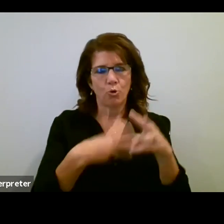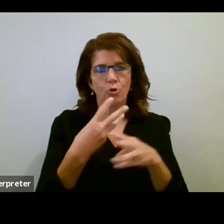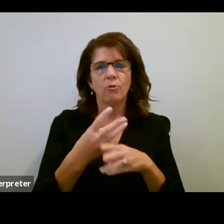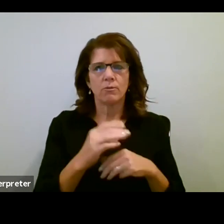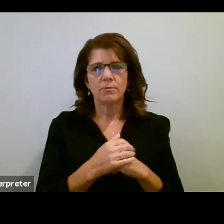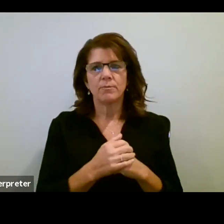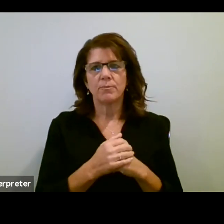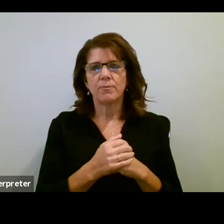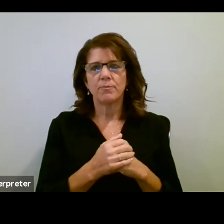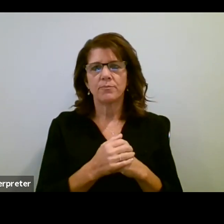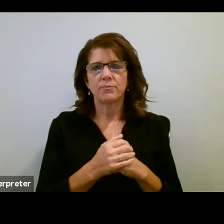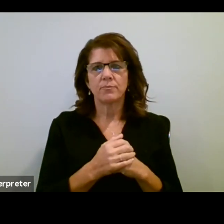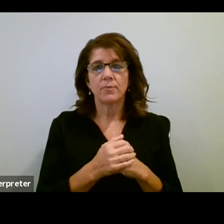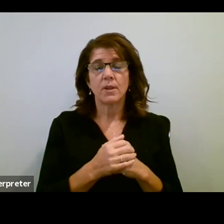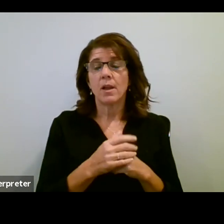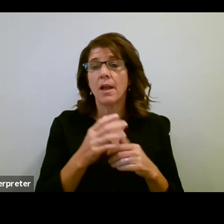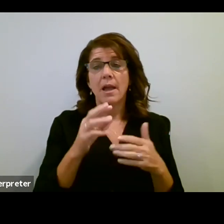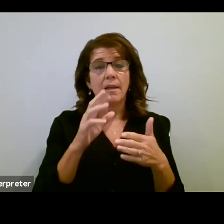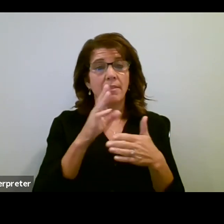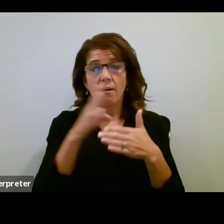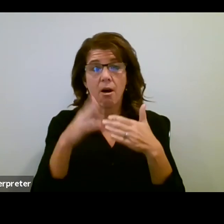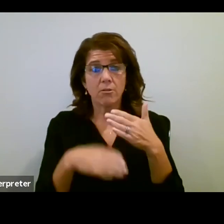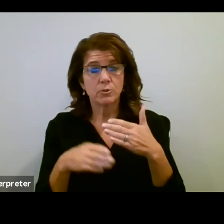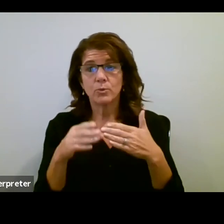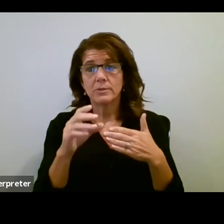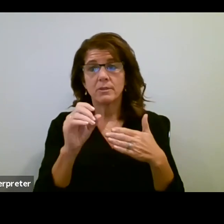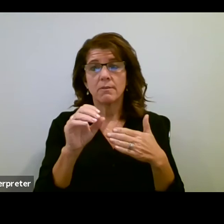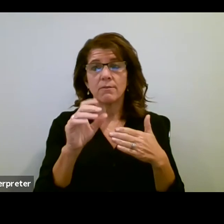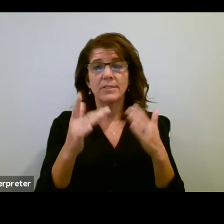brecha tecnológica existente en este grupo etario.